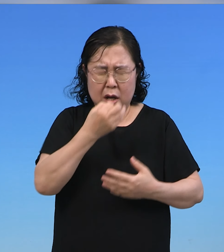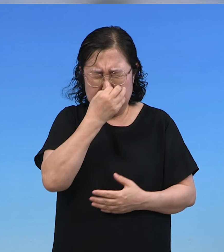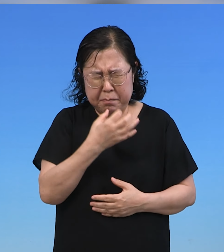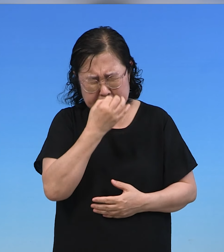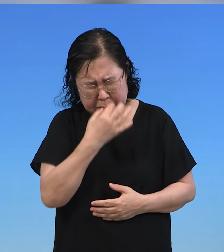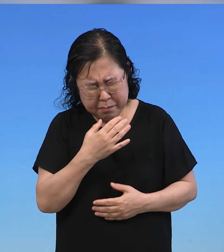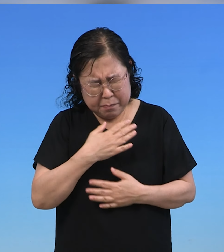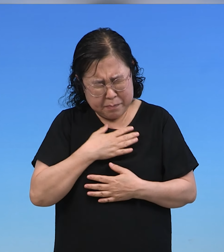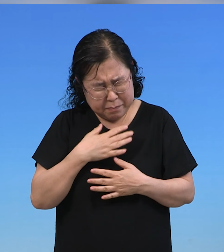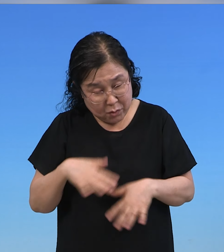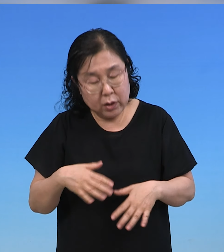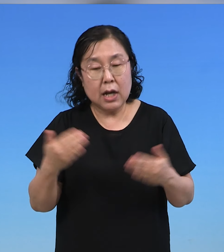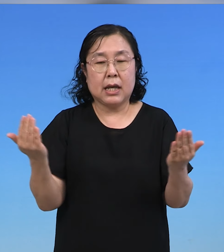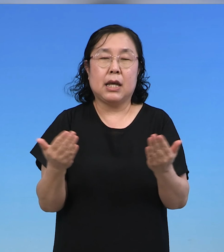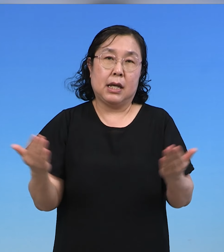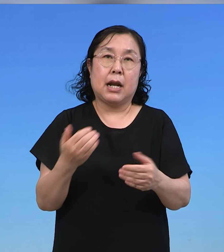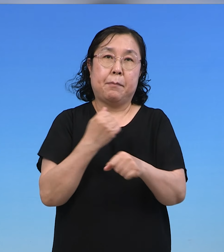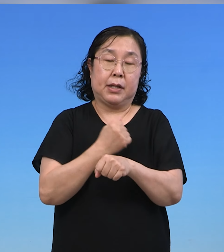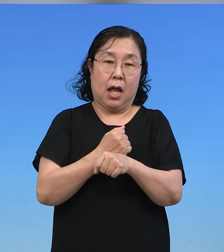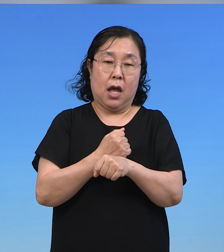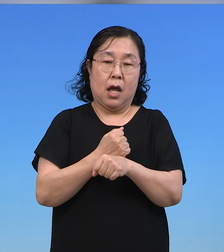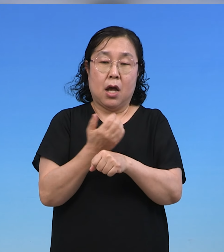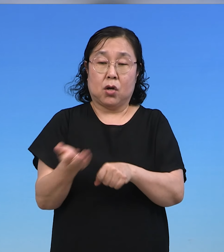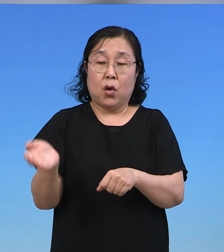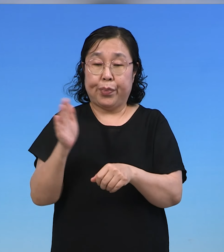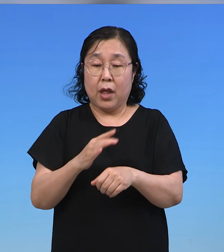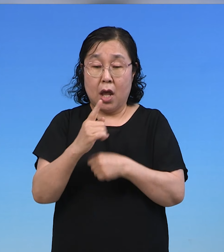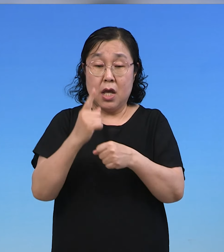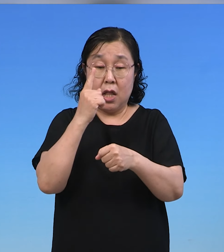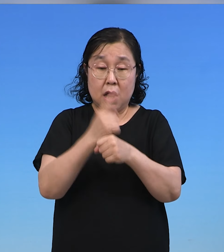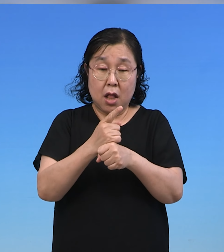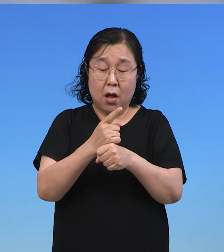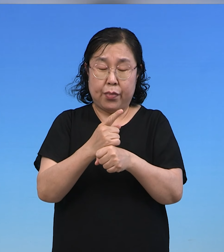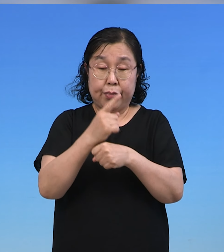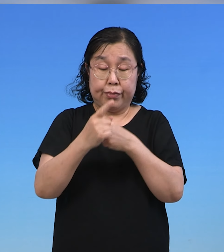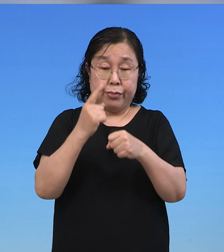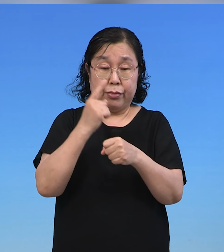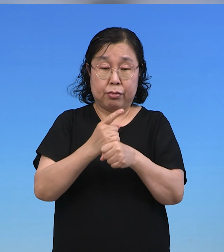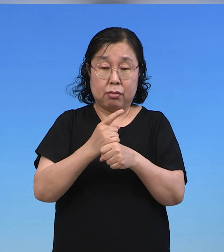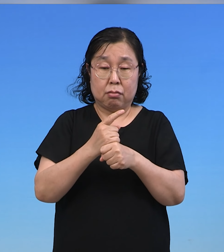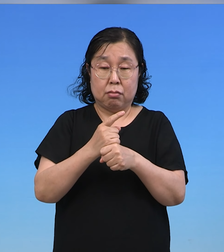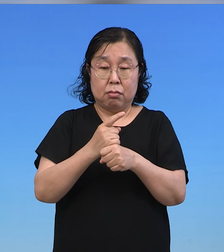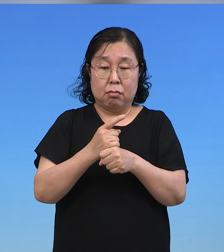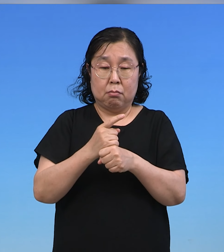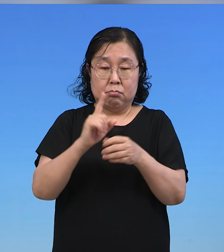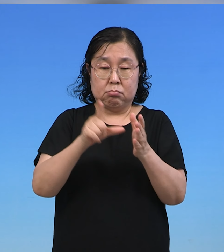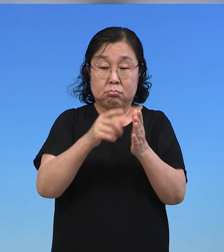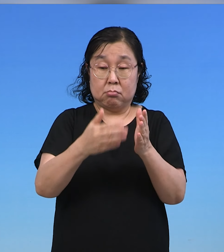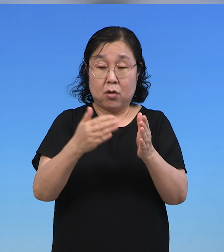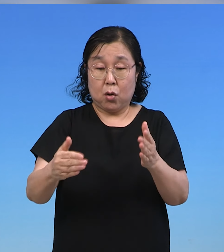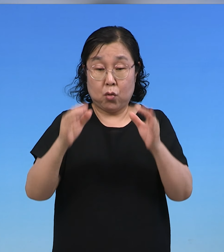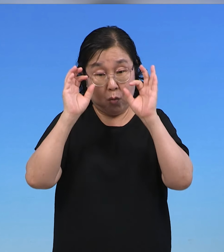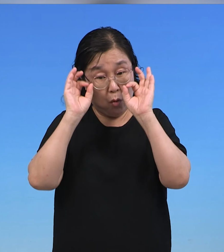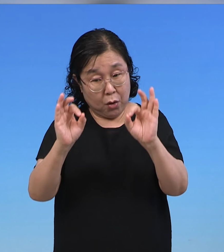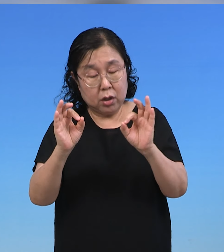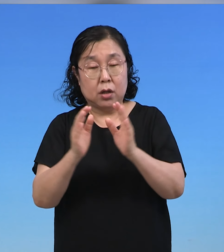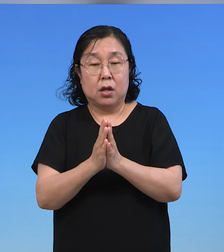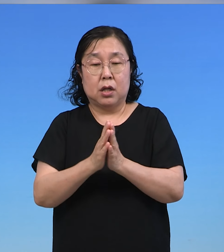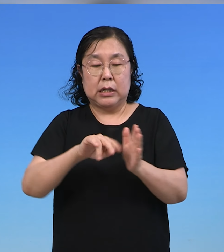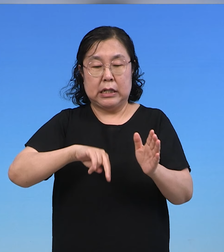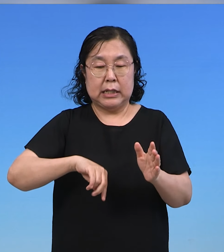수면이 부족했으면. 그 1년을 돌아보면은 제자리예요. 왜? 중심축이 없으니까.